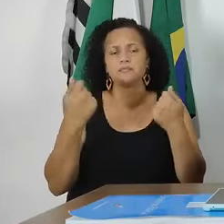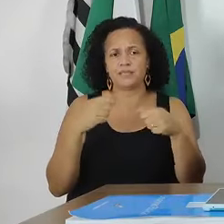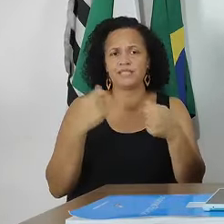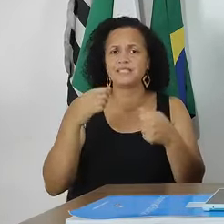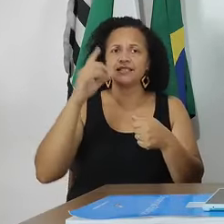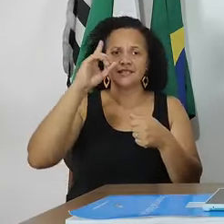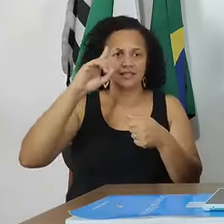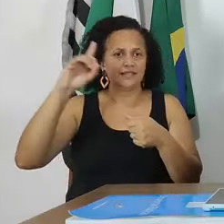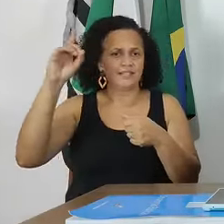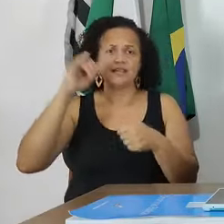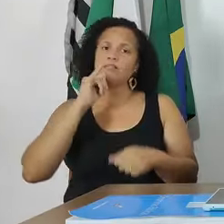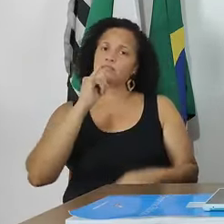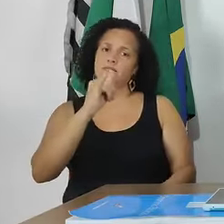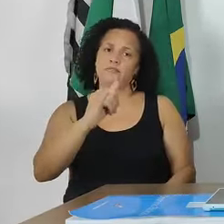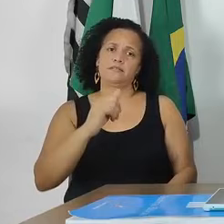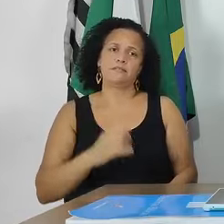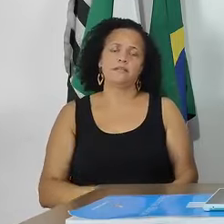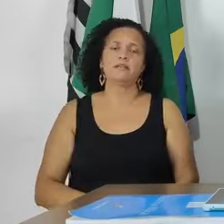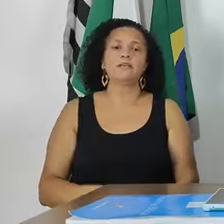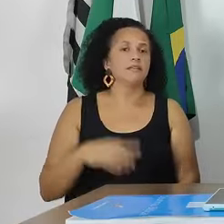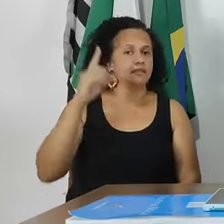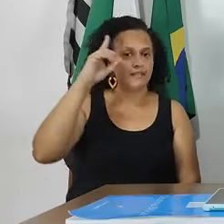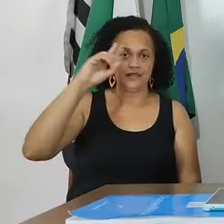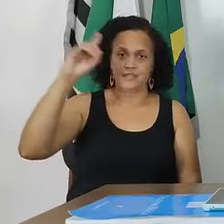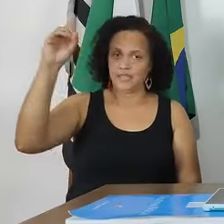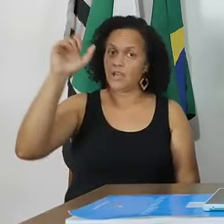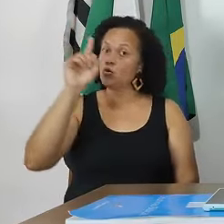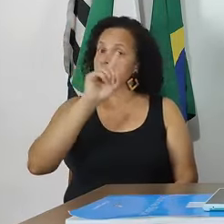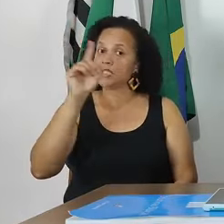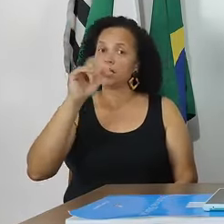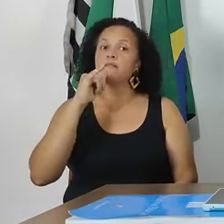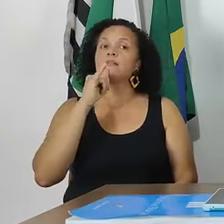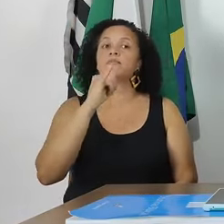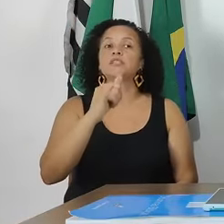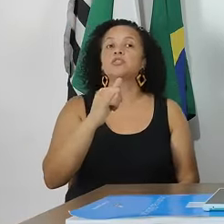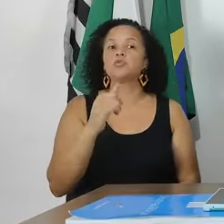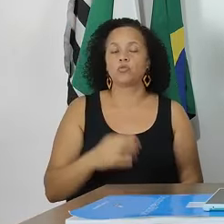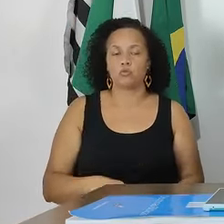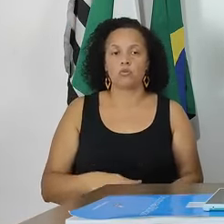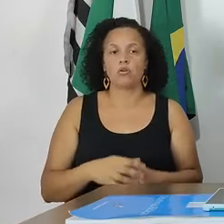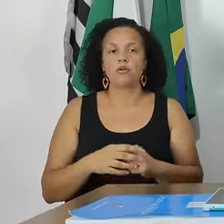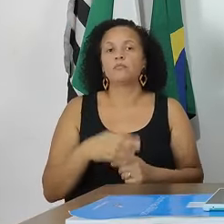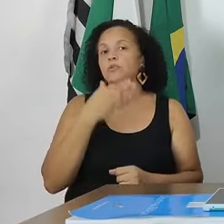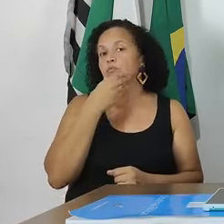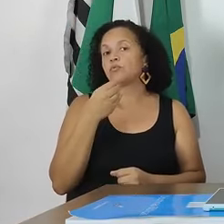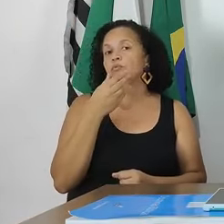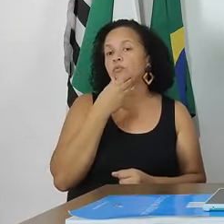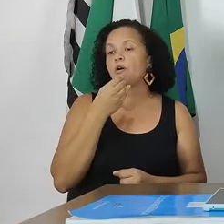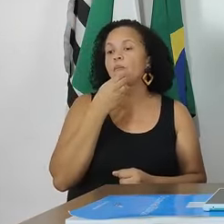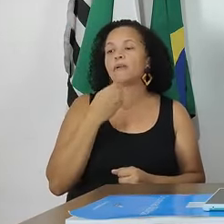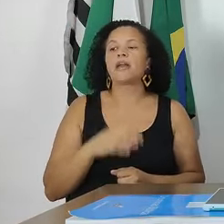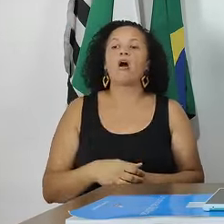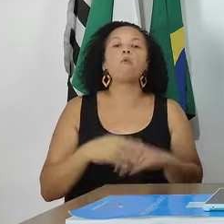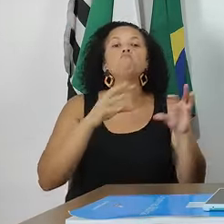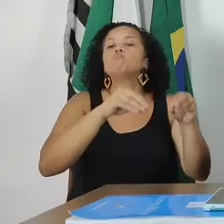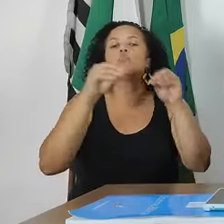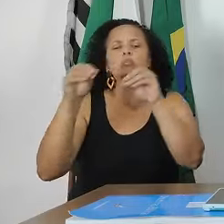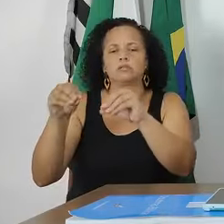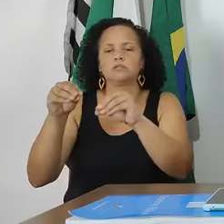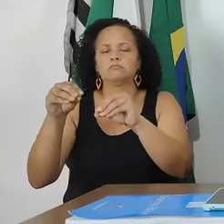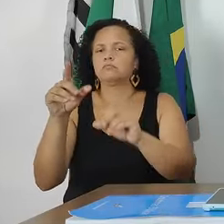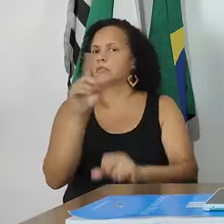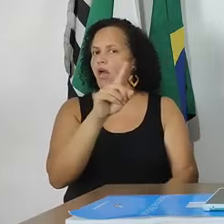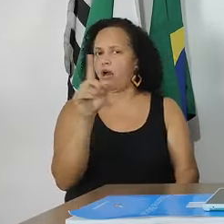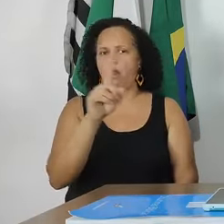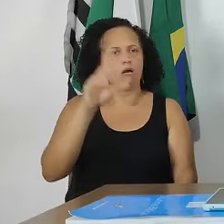sair e ir para Moabe. Deus não falou com ele isso. Se você for buscar ali nas escrituras, Deus não deu direção para ele sair de